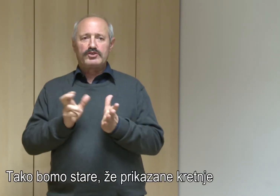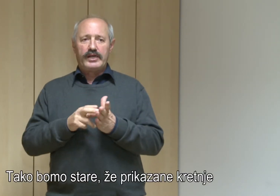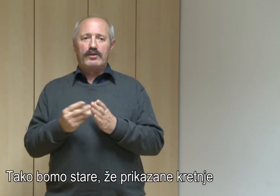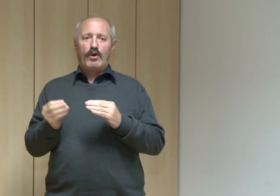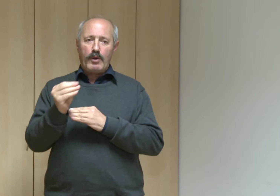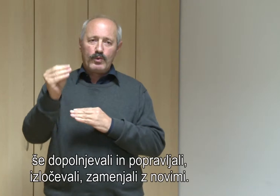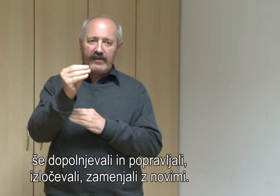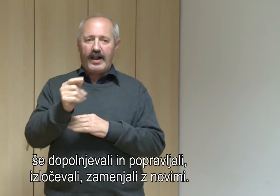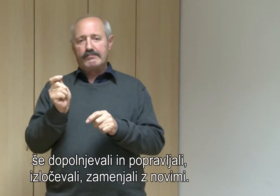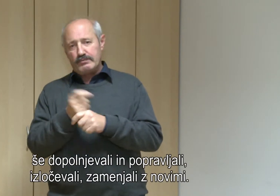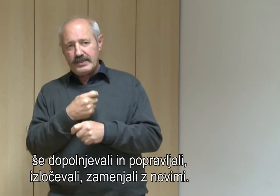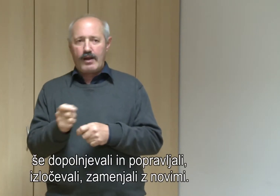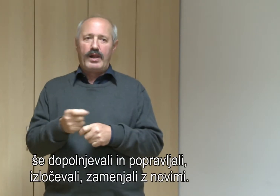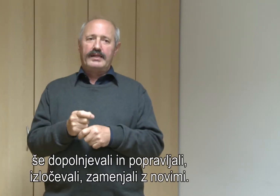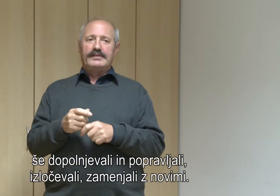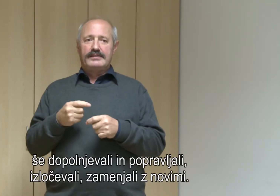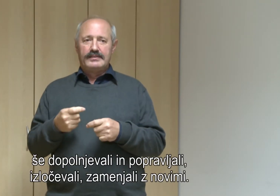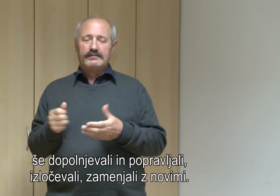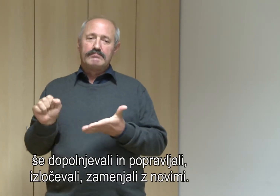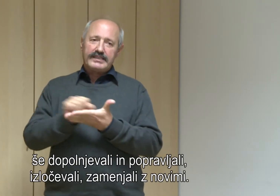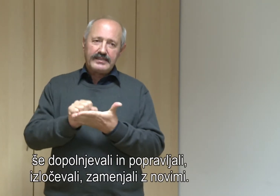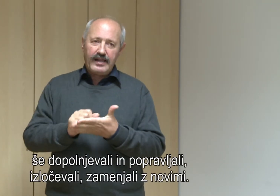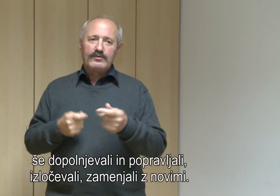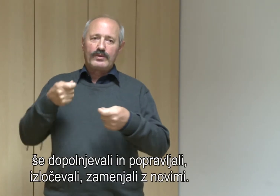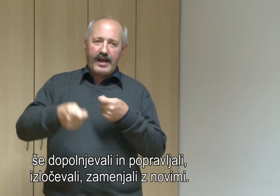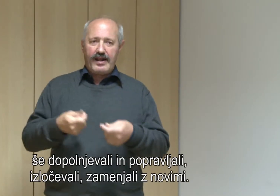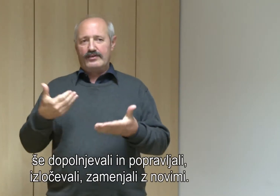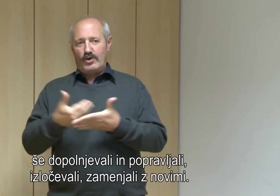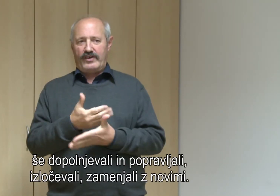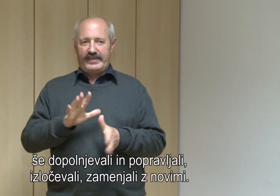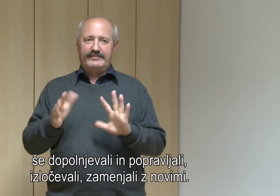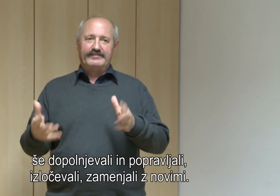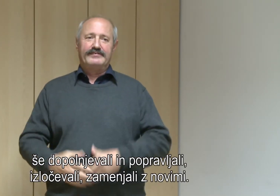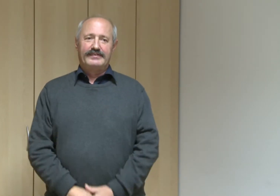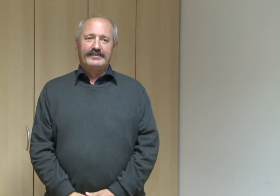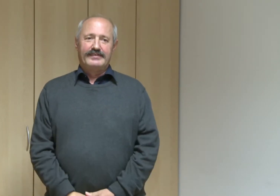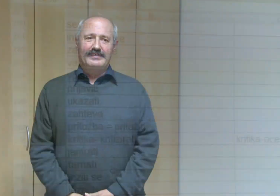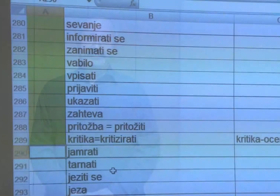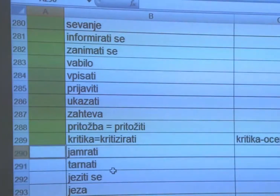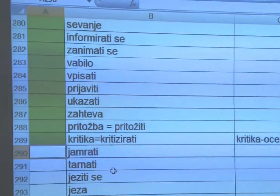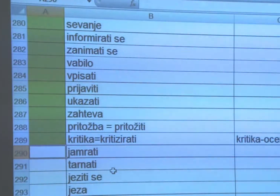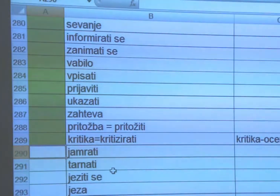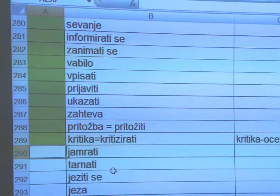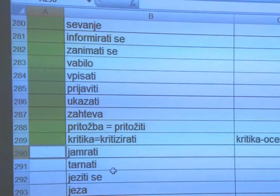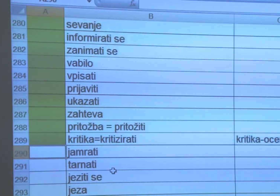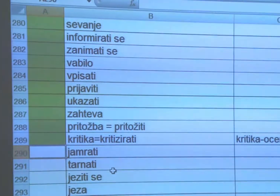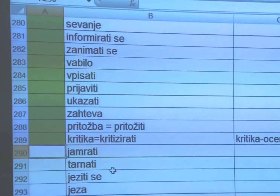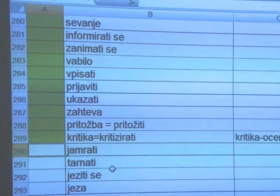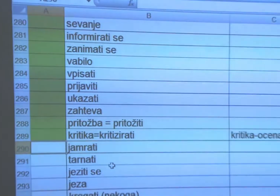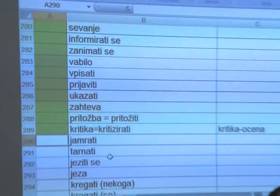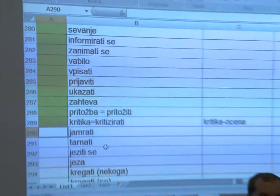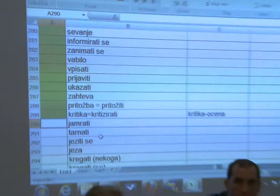srednje da sve dopolnjevali, prevali, prisajno da je nove.